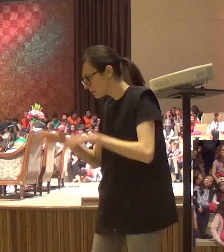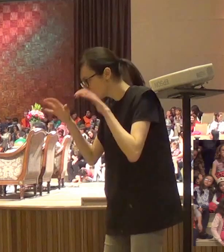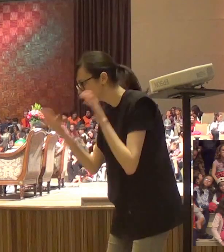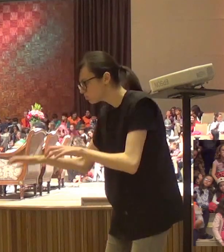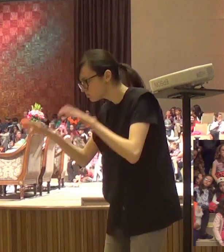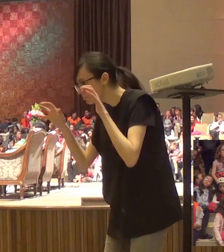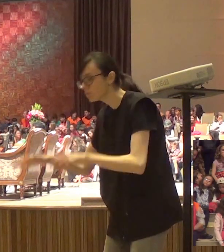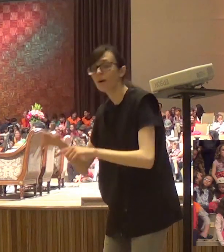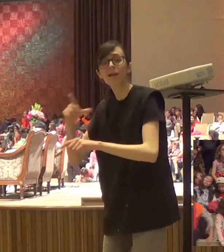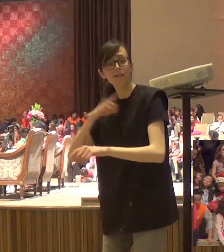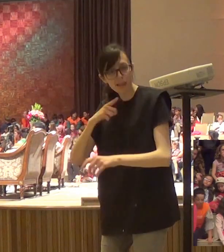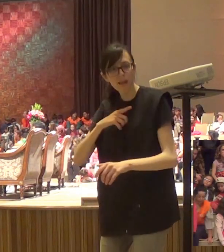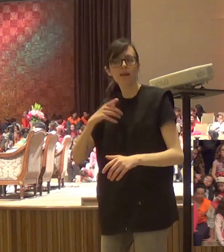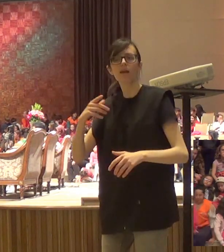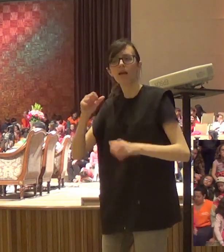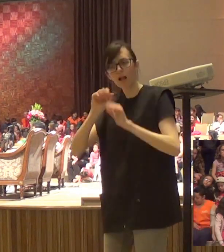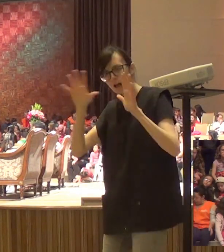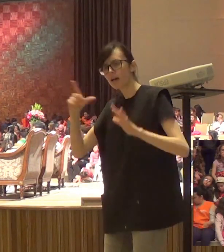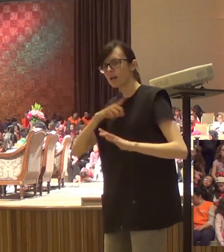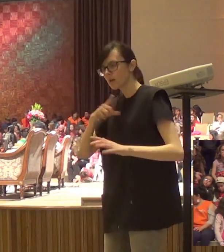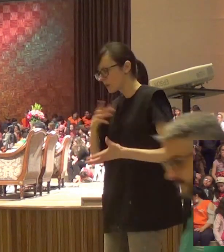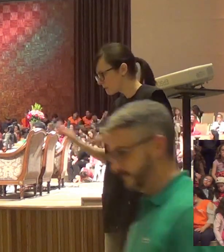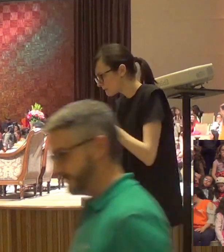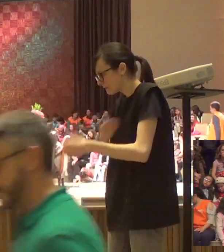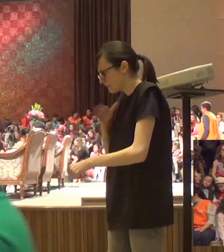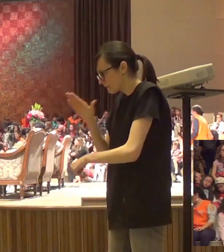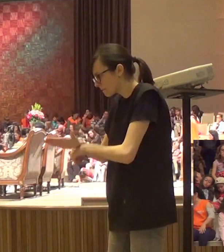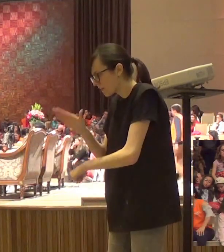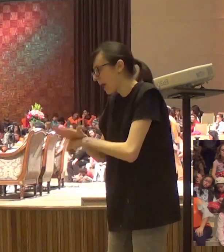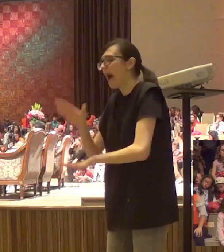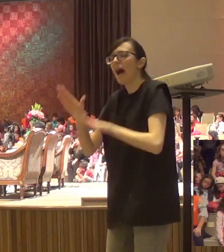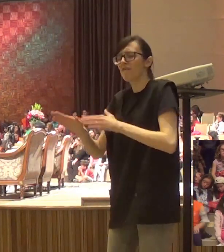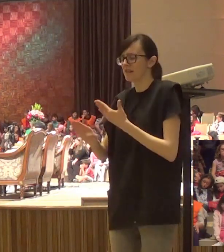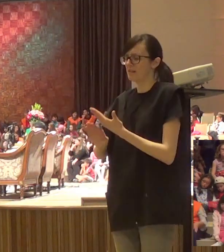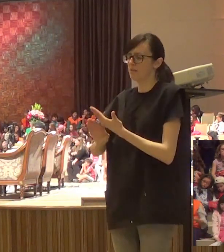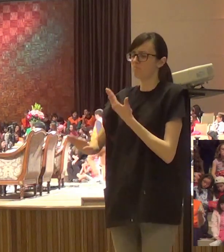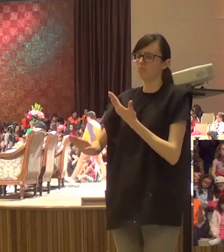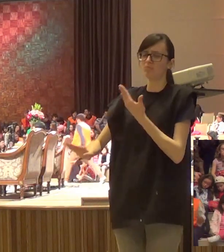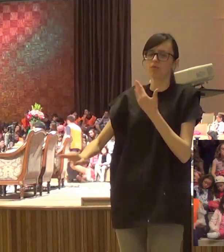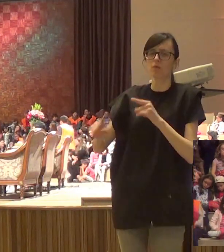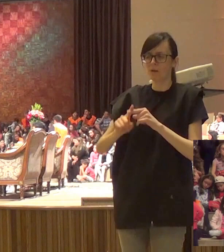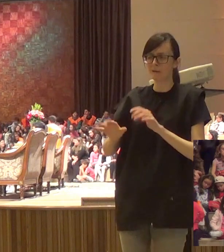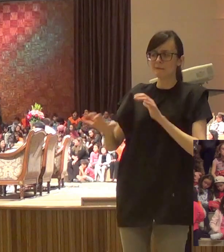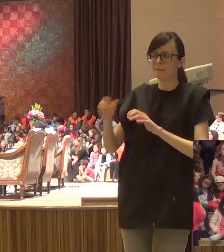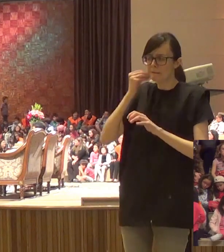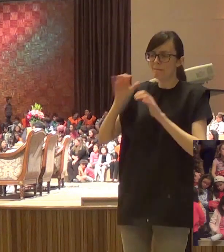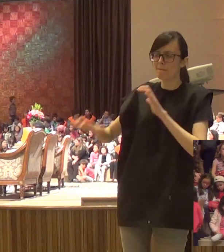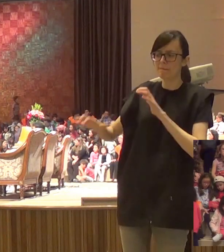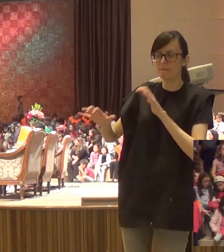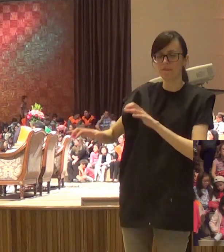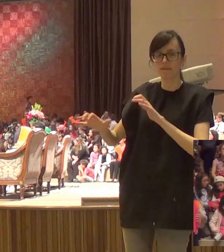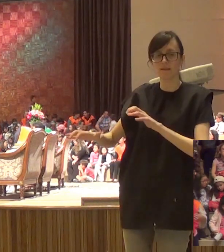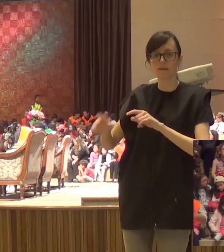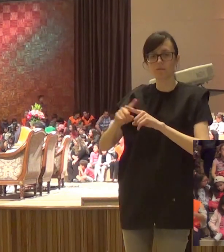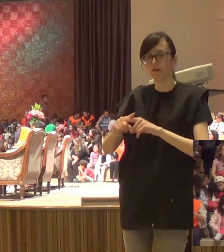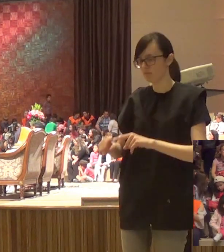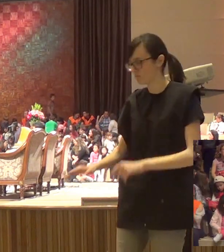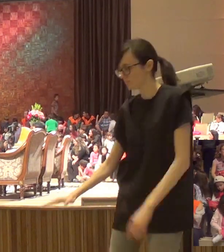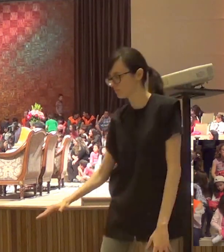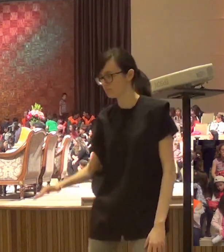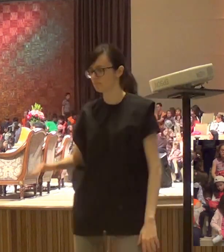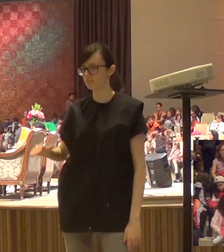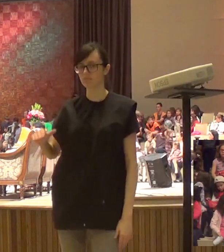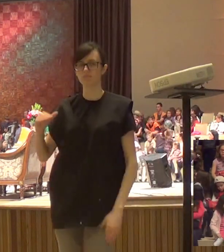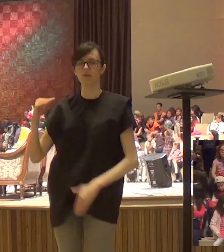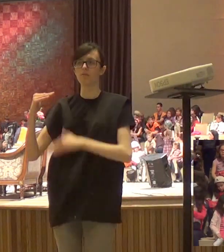casamentos. A influência dos pais é alta, embora os pais tenham investido quantias menores de tempo para a vida dos seus filhos.